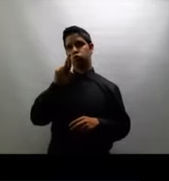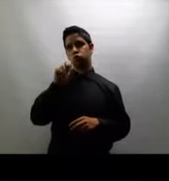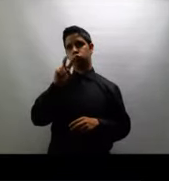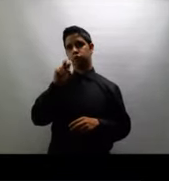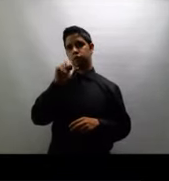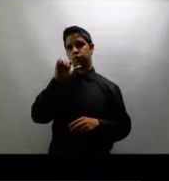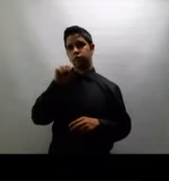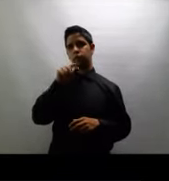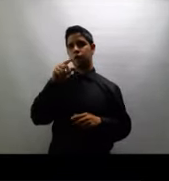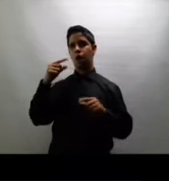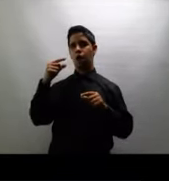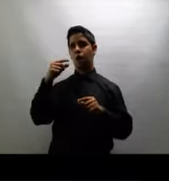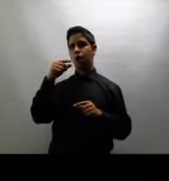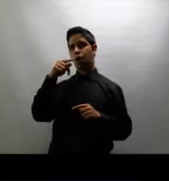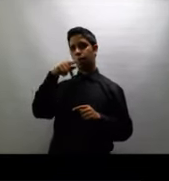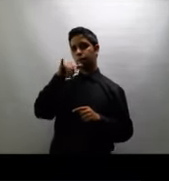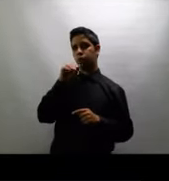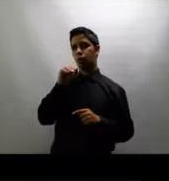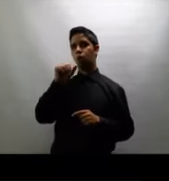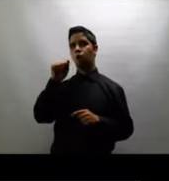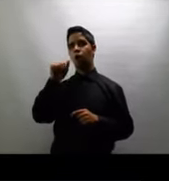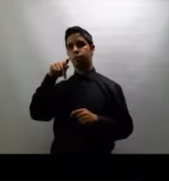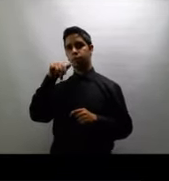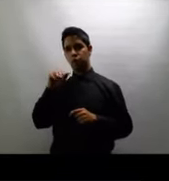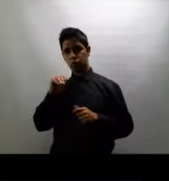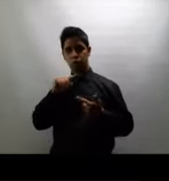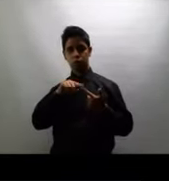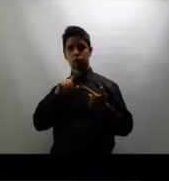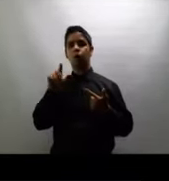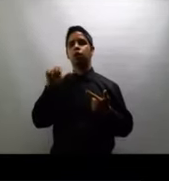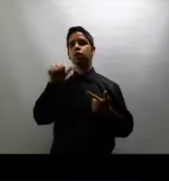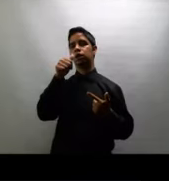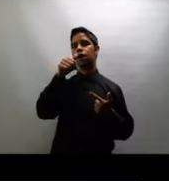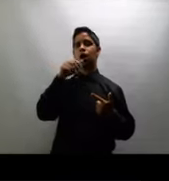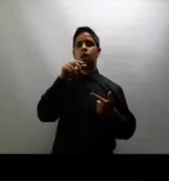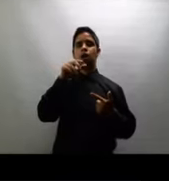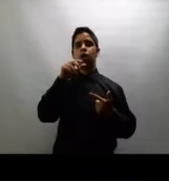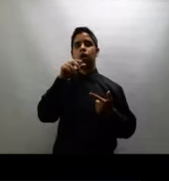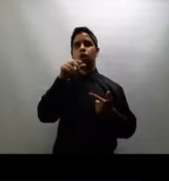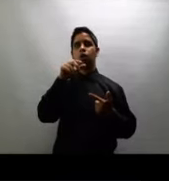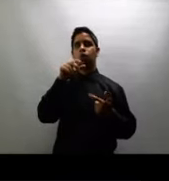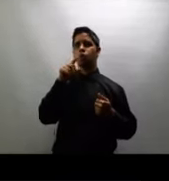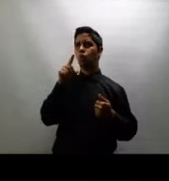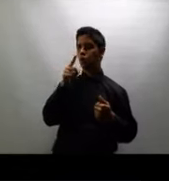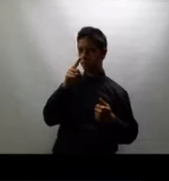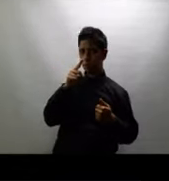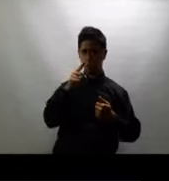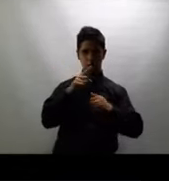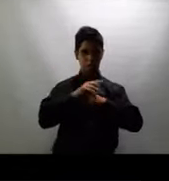10 Navidades, una tradición, que una Navidad diestra. Bueno,